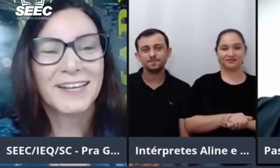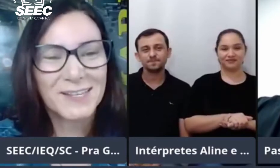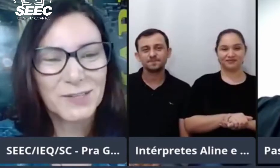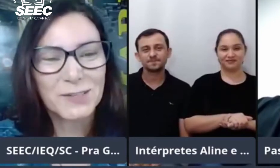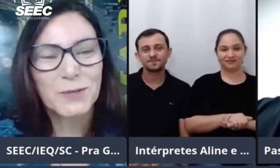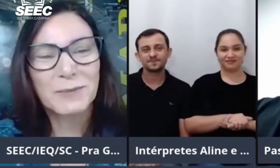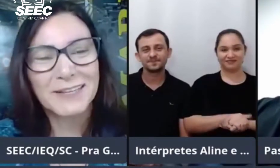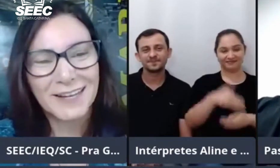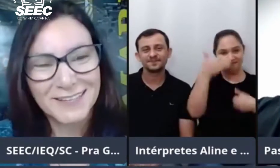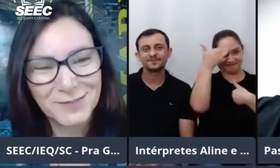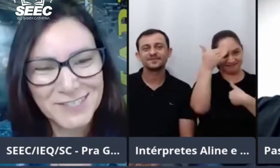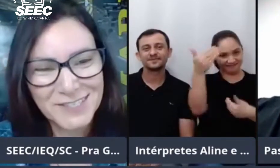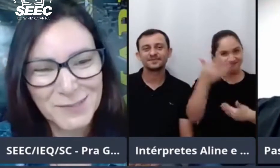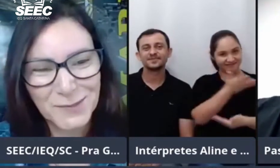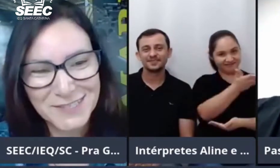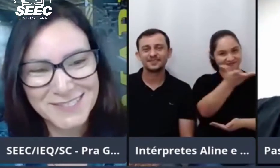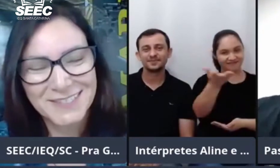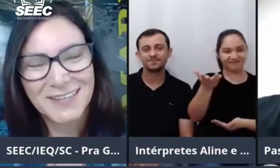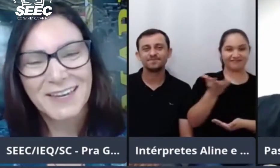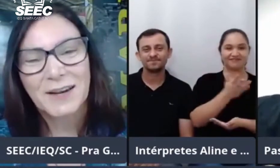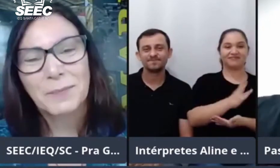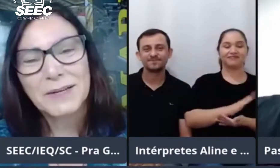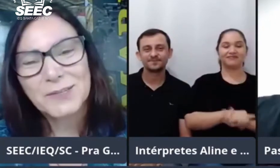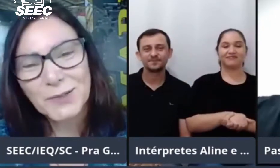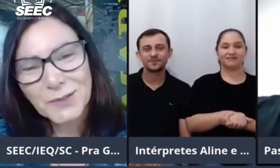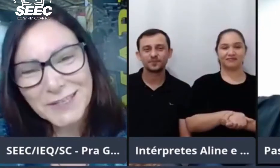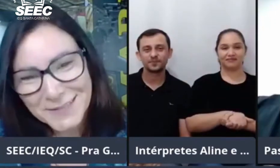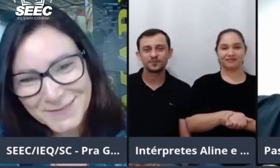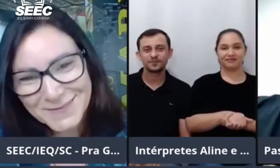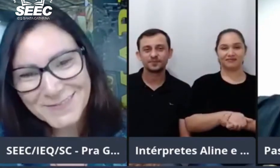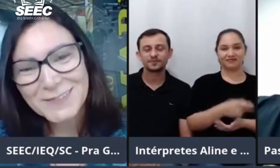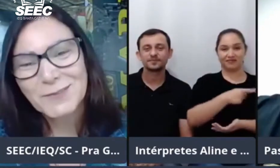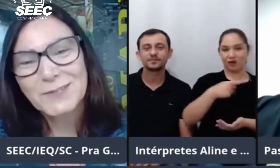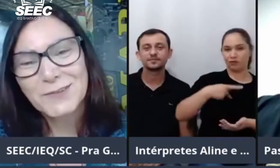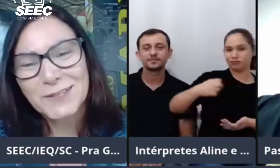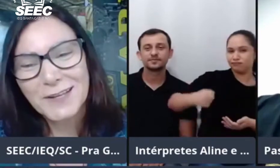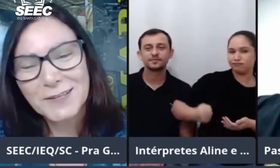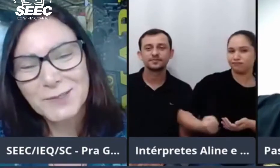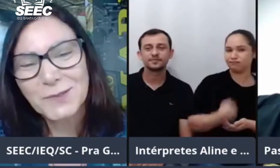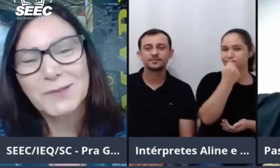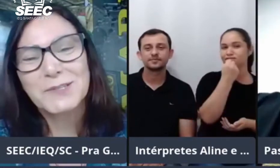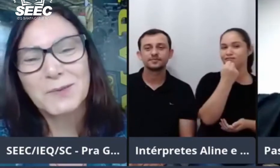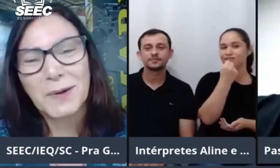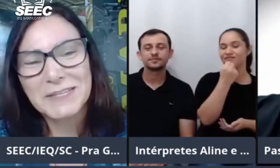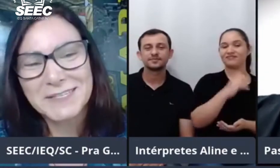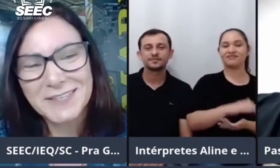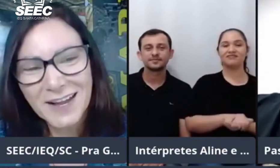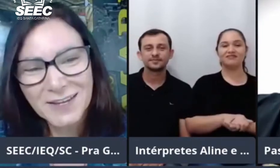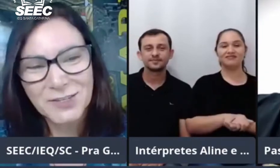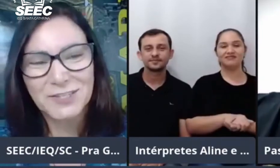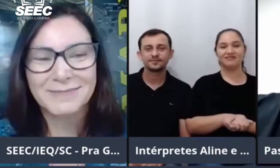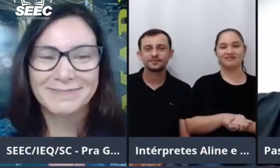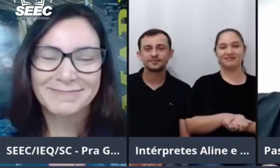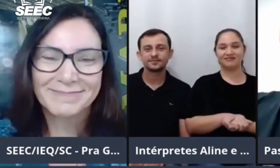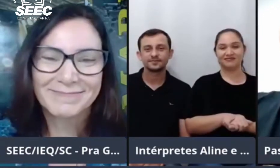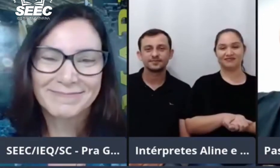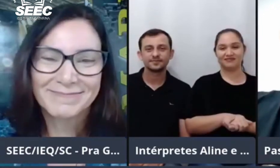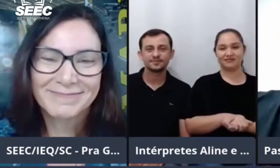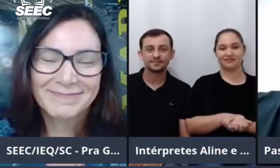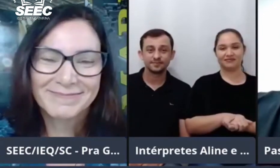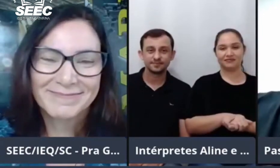Eu que agradeço a disponibilidade de vocês dois. Pastor Roni, suas considerações, sua mensagem.